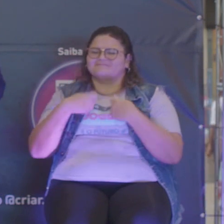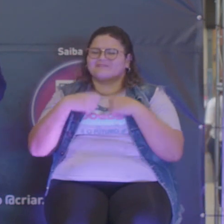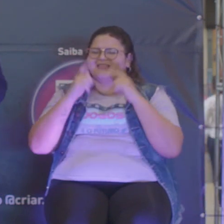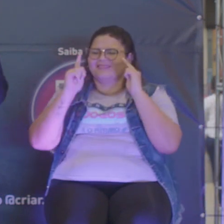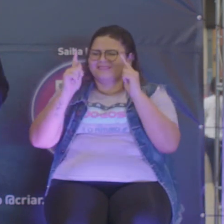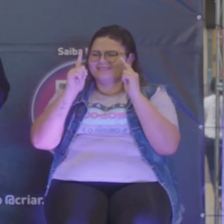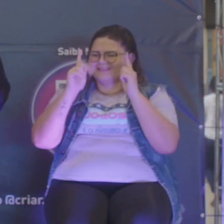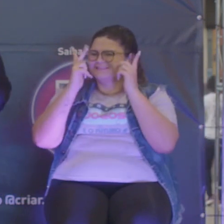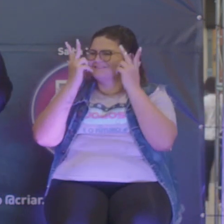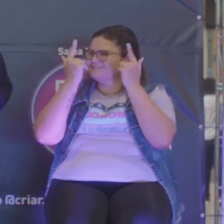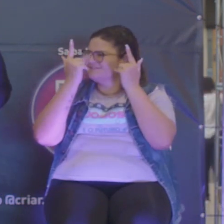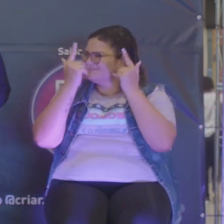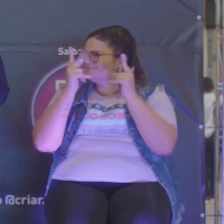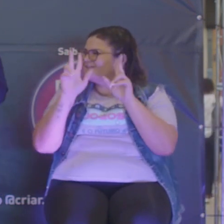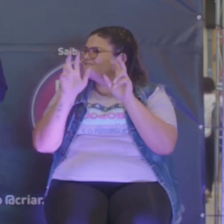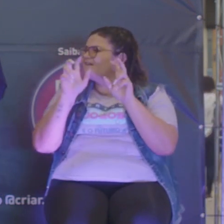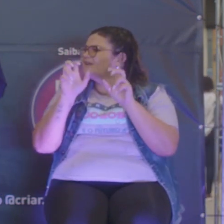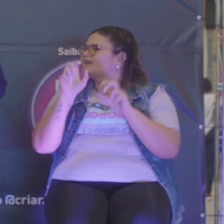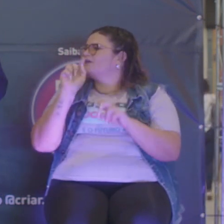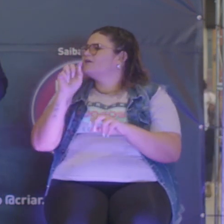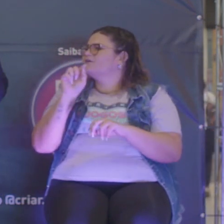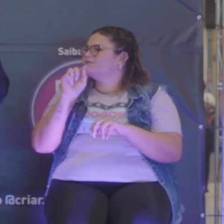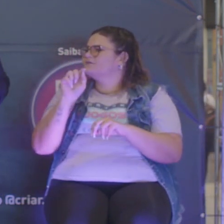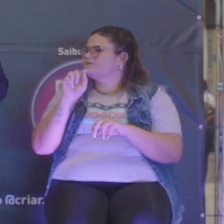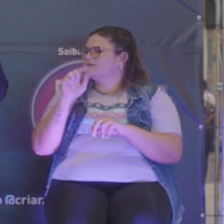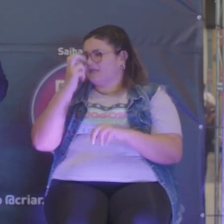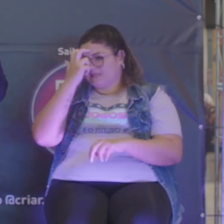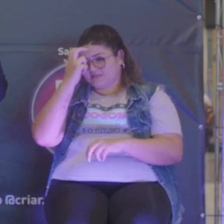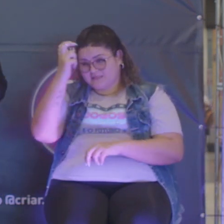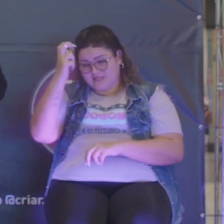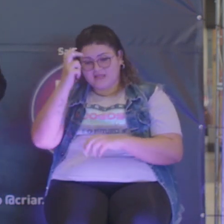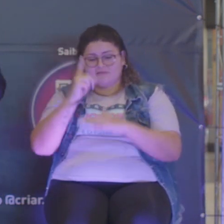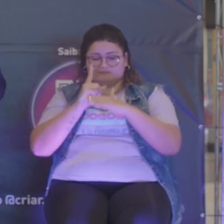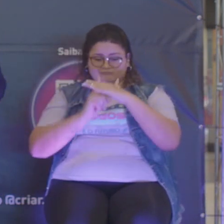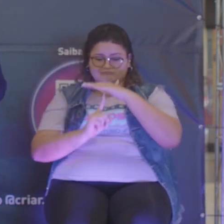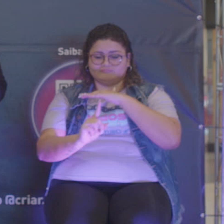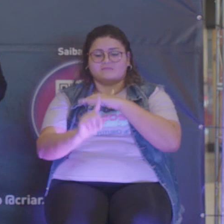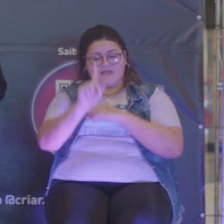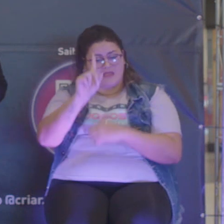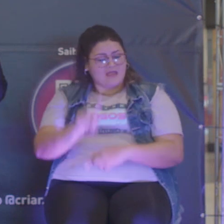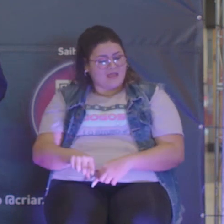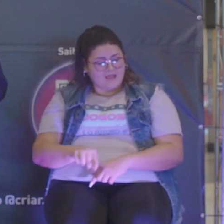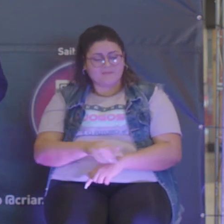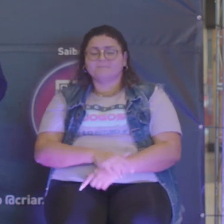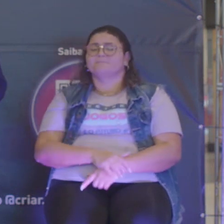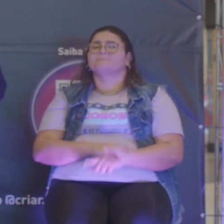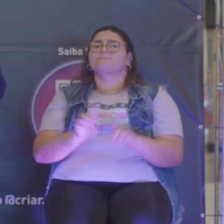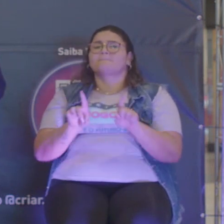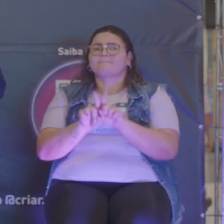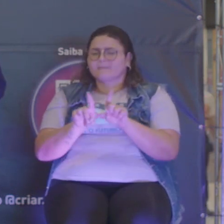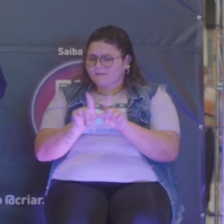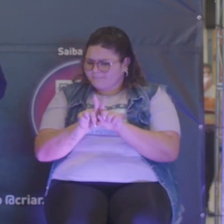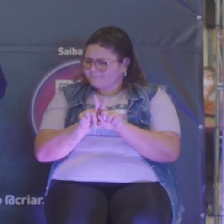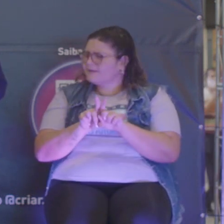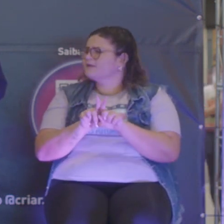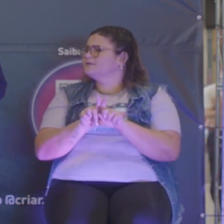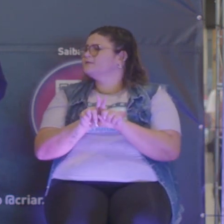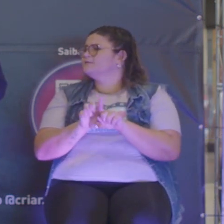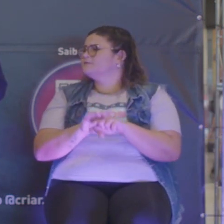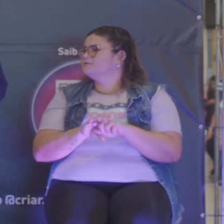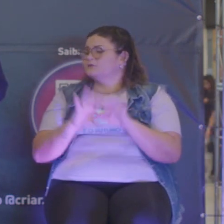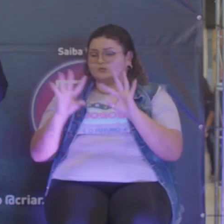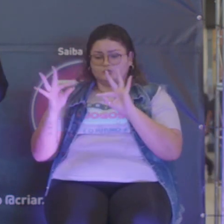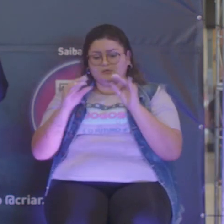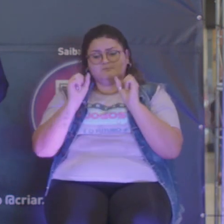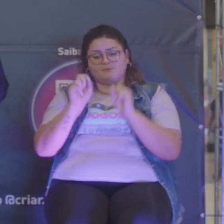gamificada, falando um pouco de inteligência artificial, de robótica, de programação. Como a gente está falando aqui já, isso